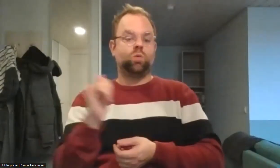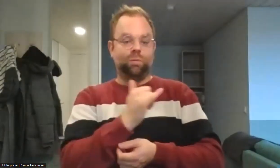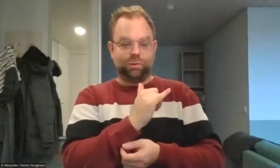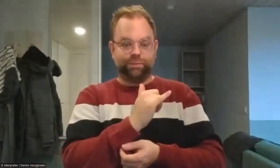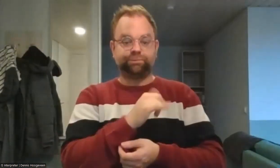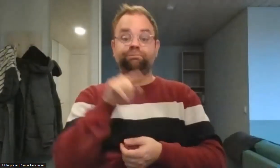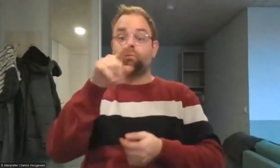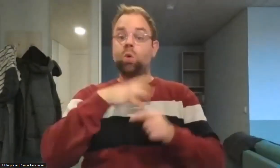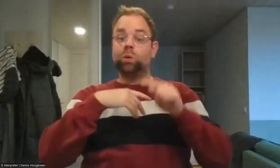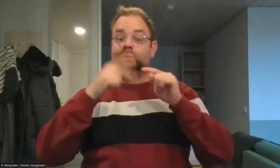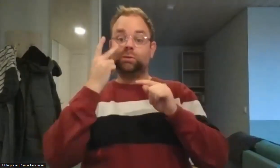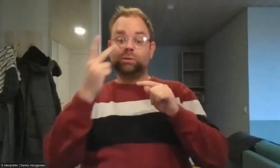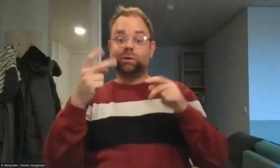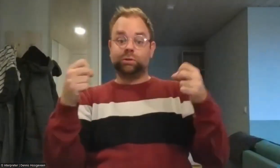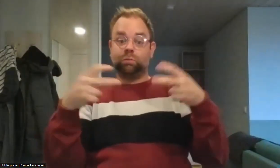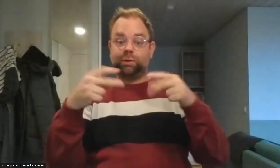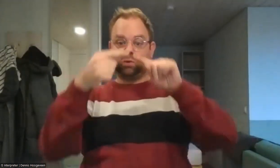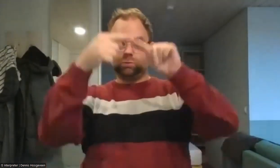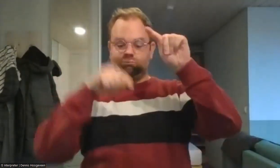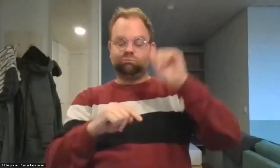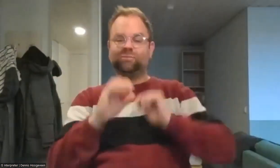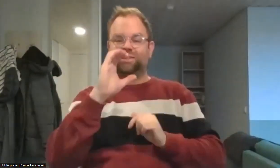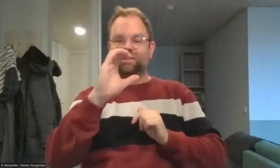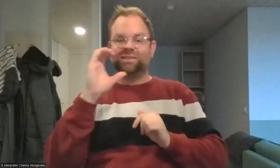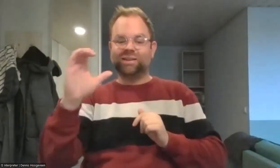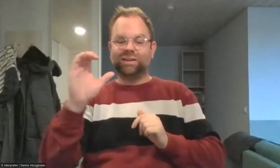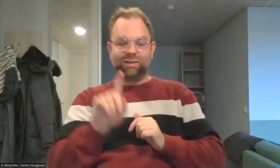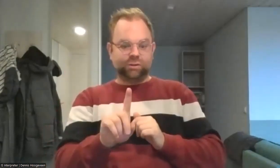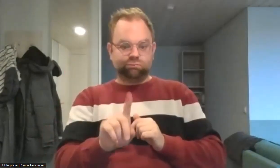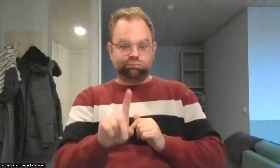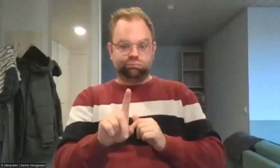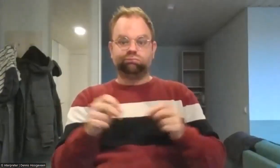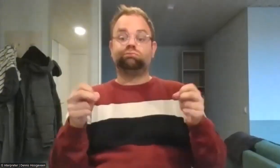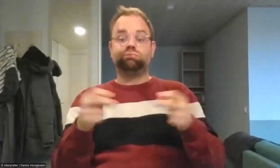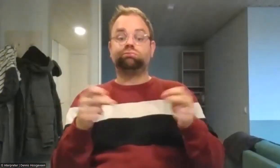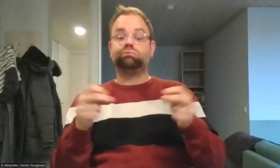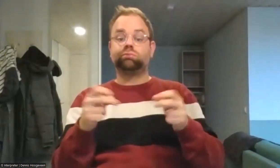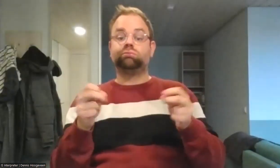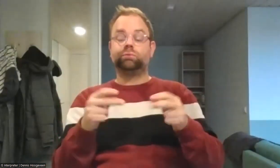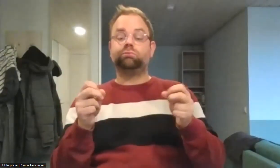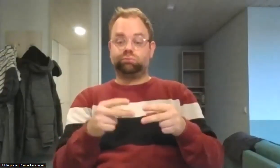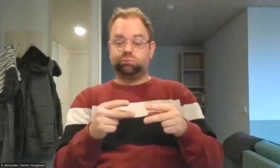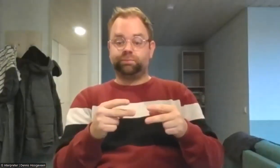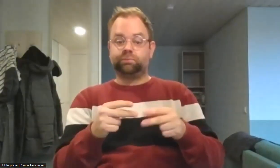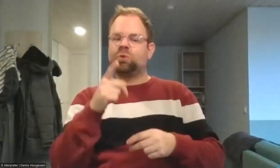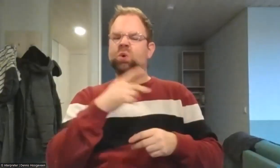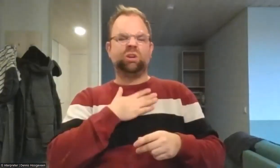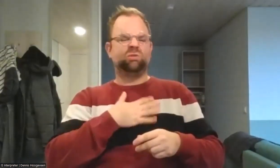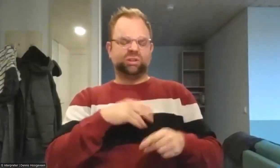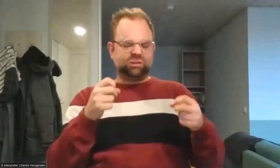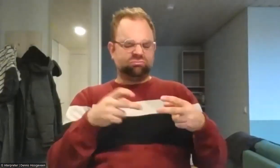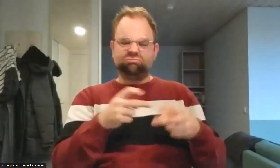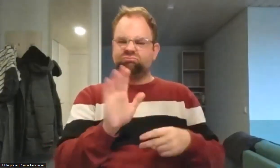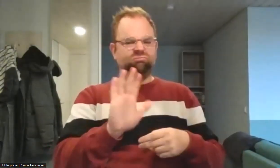de suivre les sous-titres. Si vous avez besoin des sous-titres externes, le lien se trouve dans le